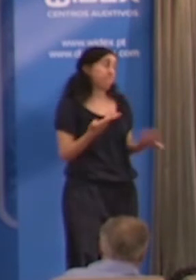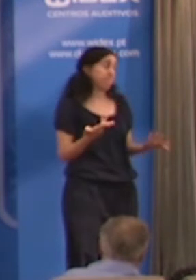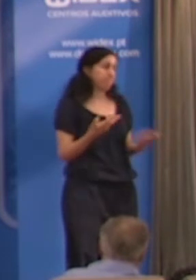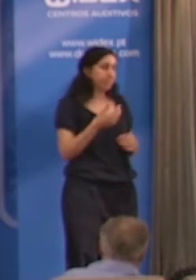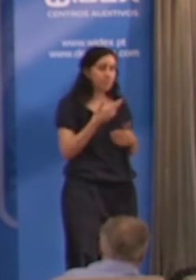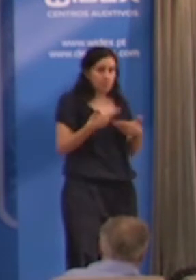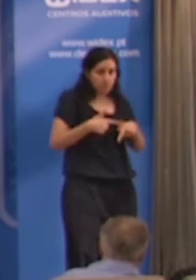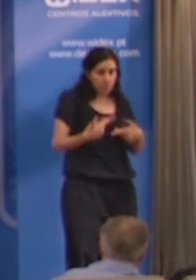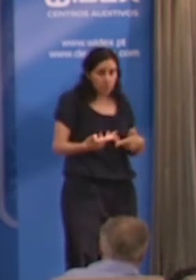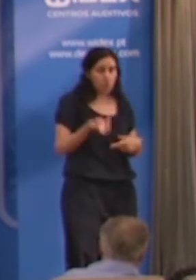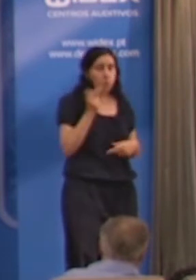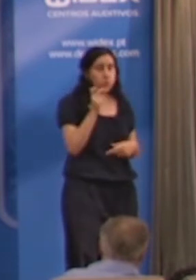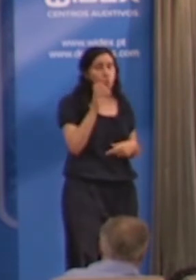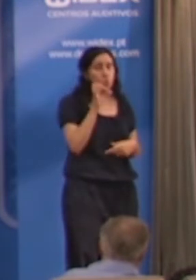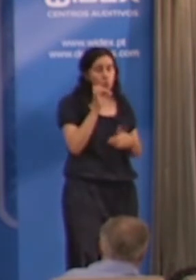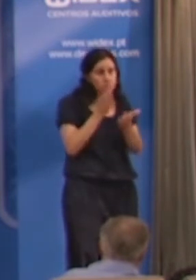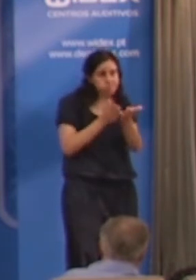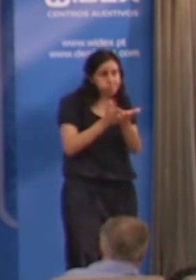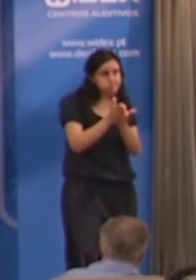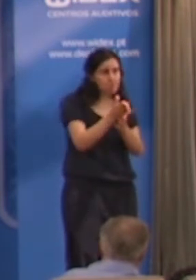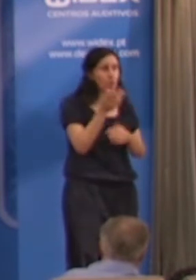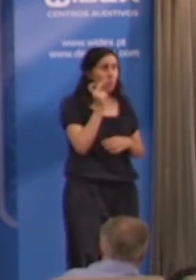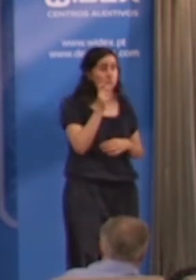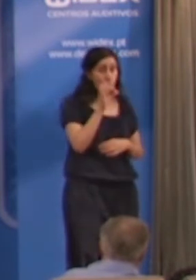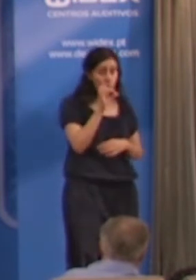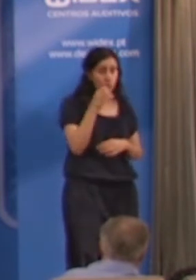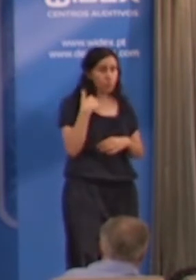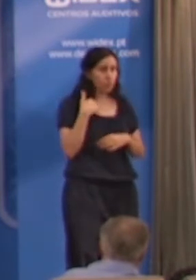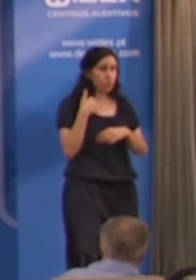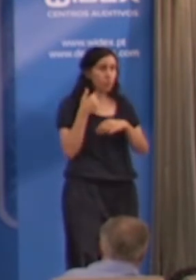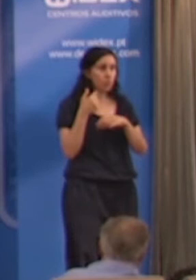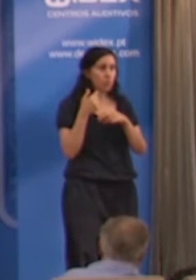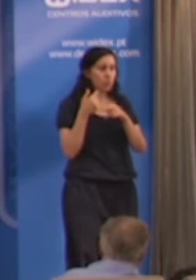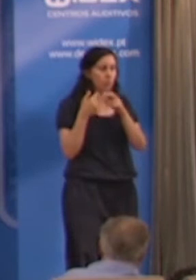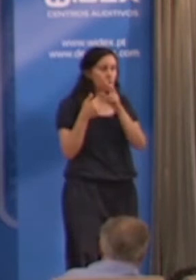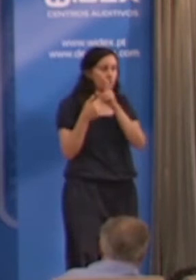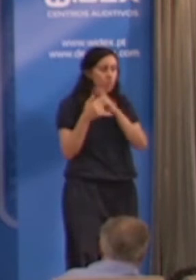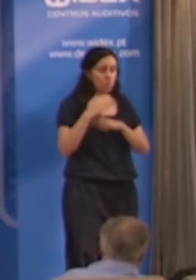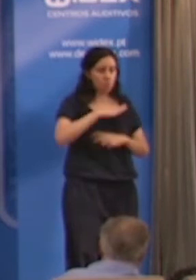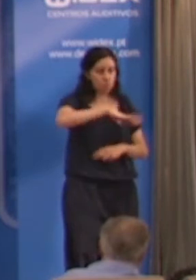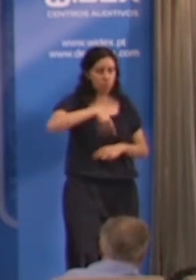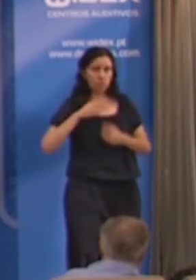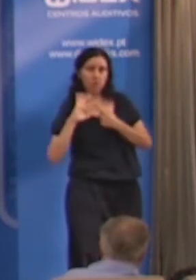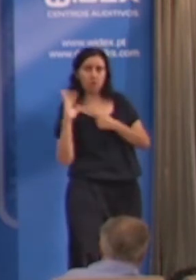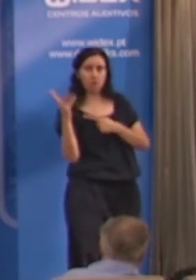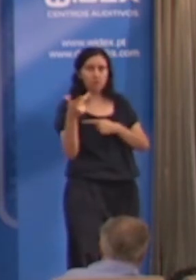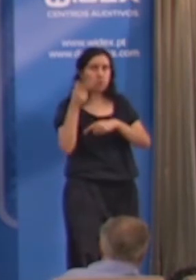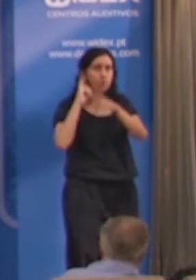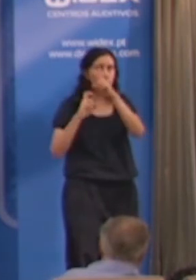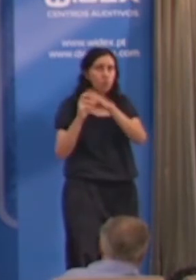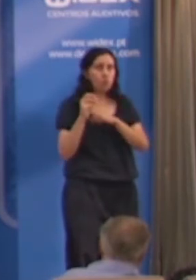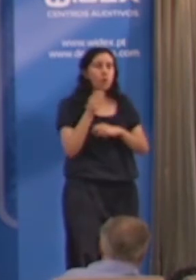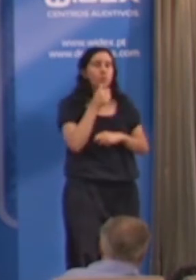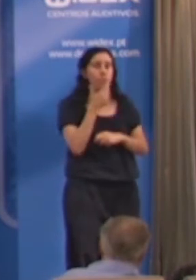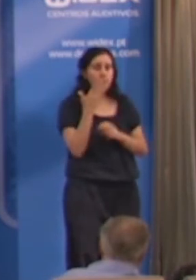agora durou 8 anos. Foram 8 anos em que eu ouvi o mundo à minha volta, através da